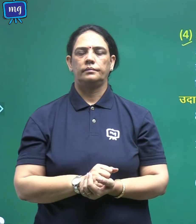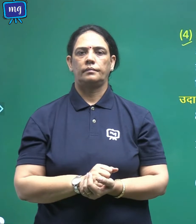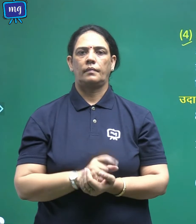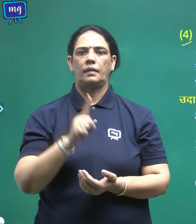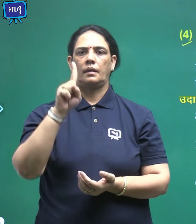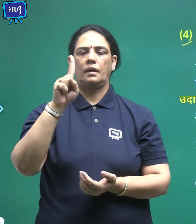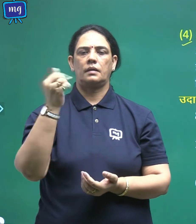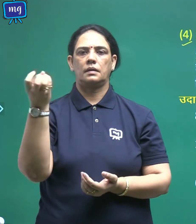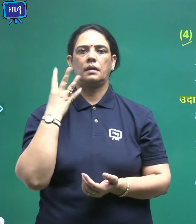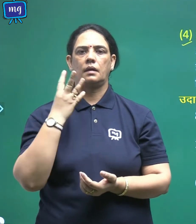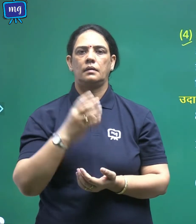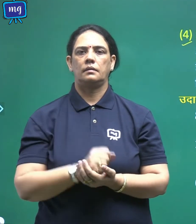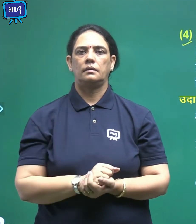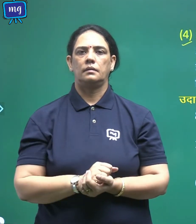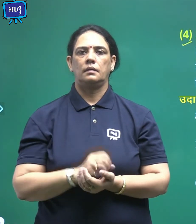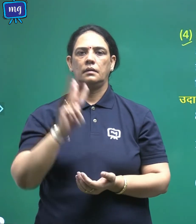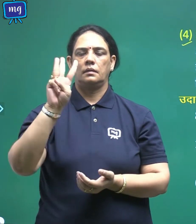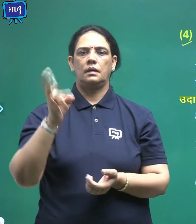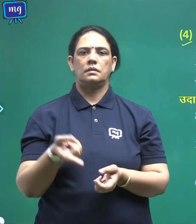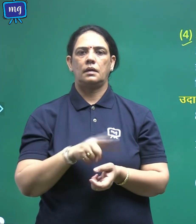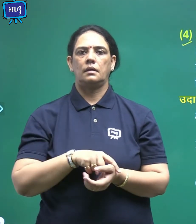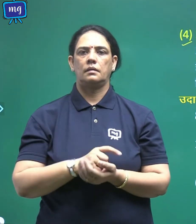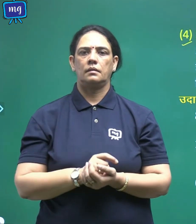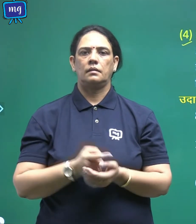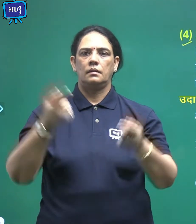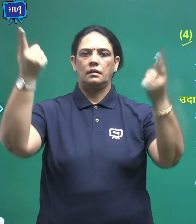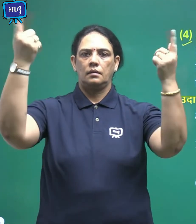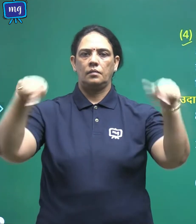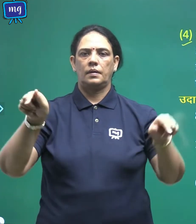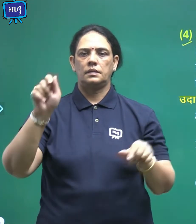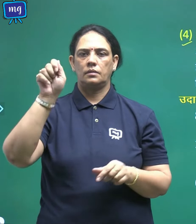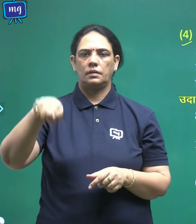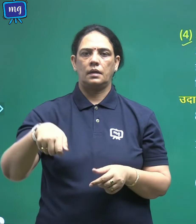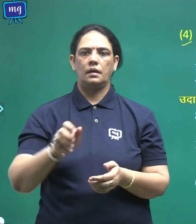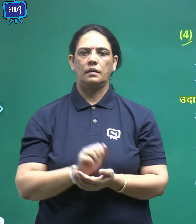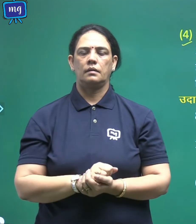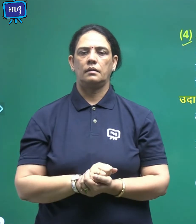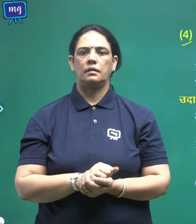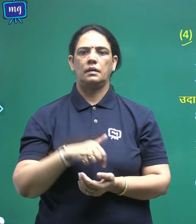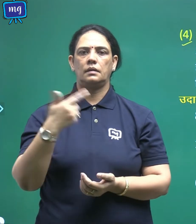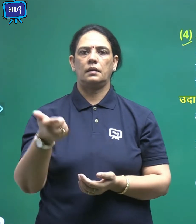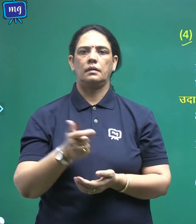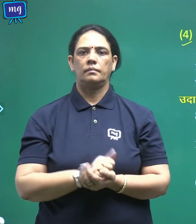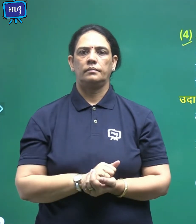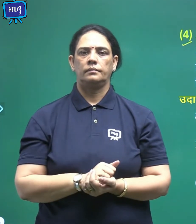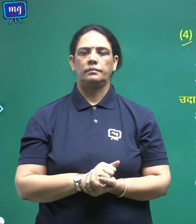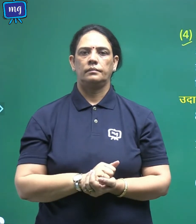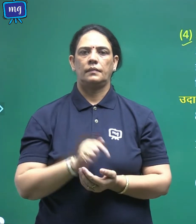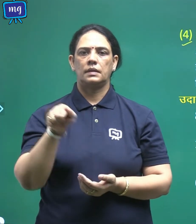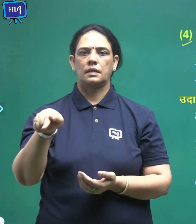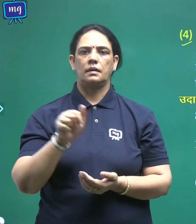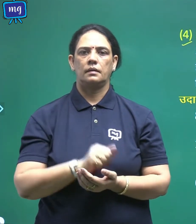एक संख्या 3 से विभाज्य होती है यदि